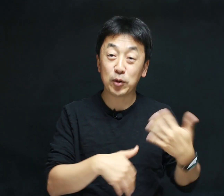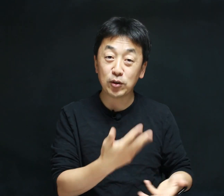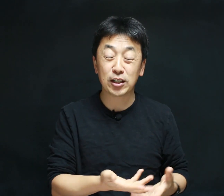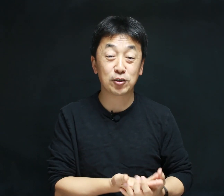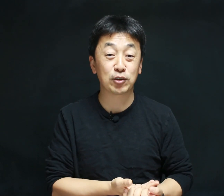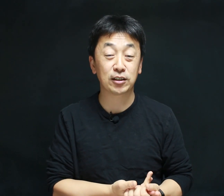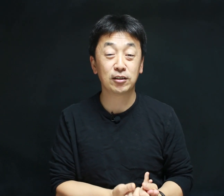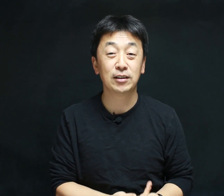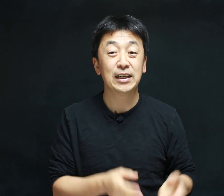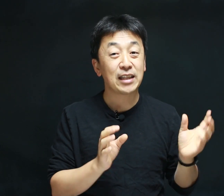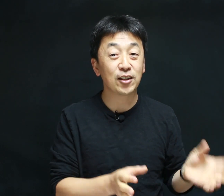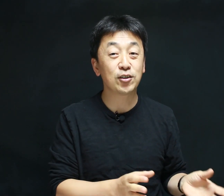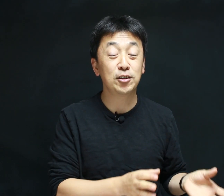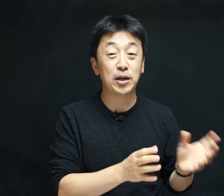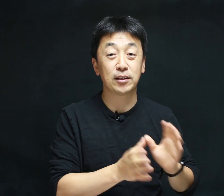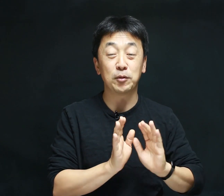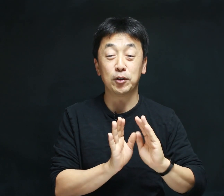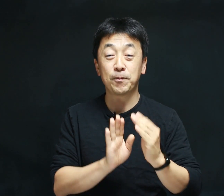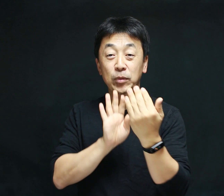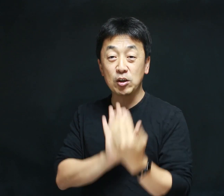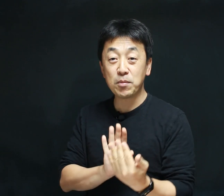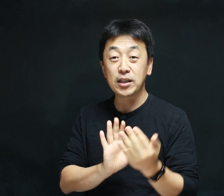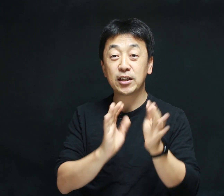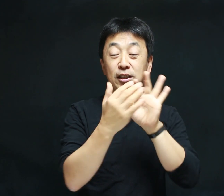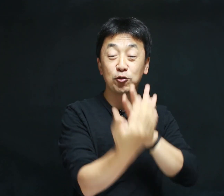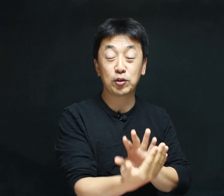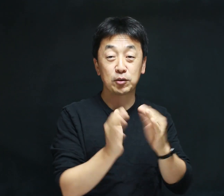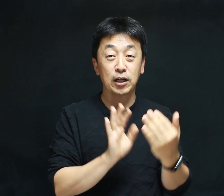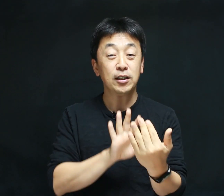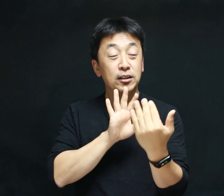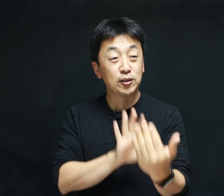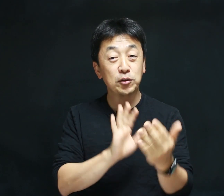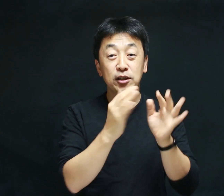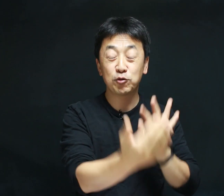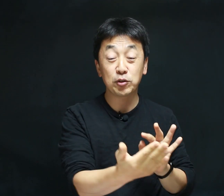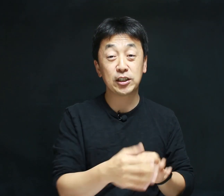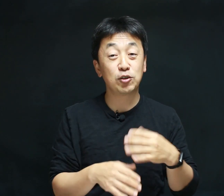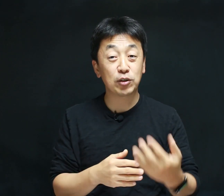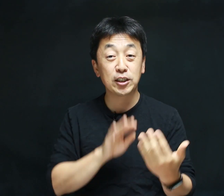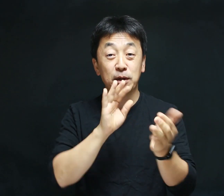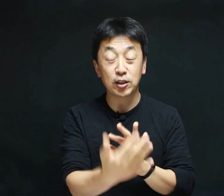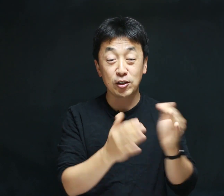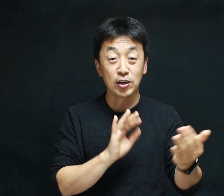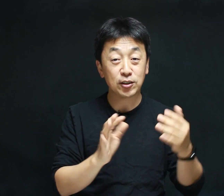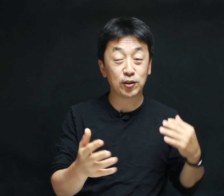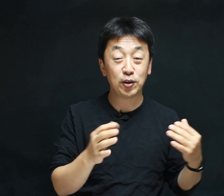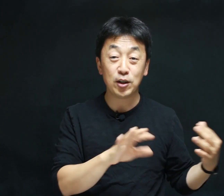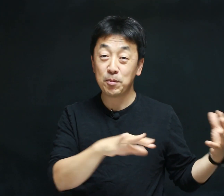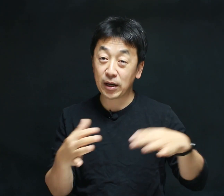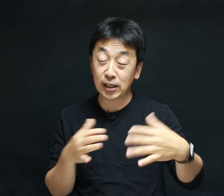표현을 하실 수가 있거든요. 단어들만 정방향이냐 그러니까 능동태냐 수동태냐 이 두 가지만 결정하셔서 방향을